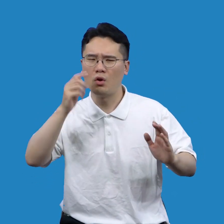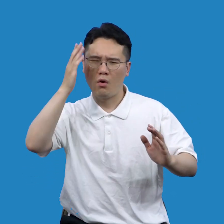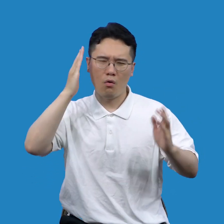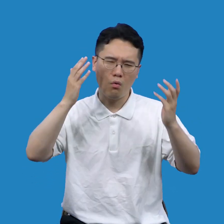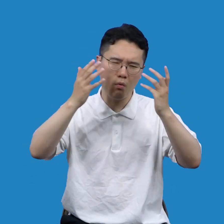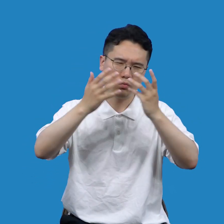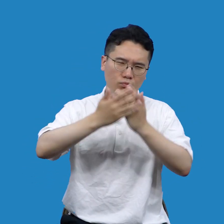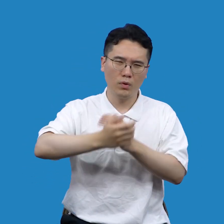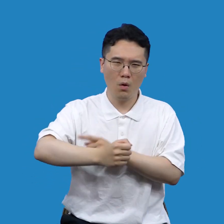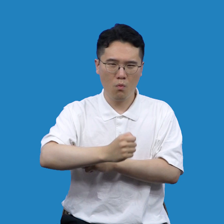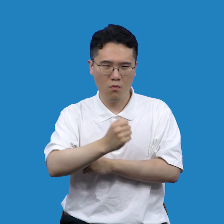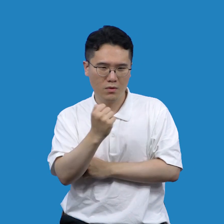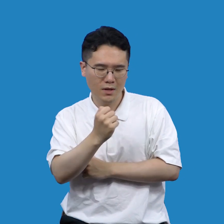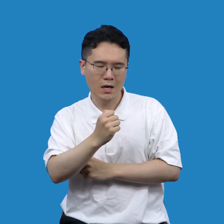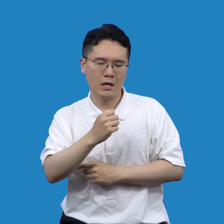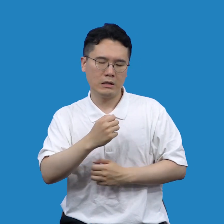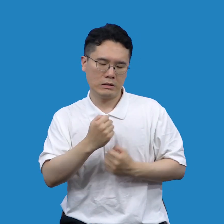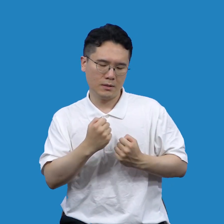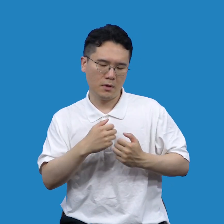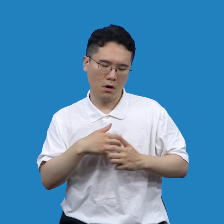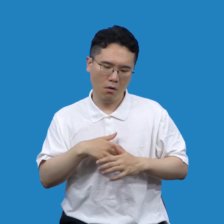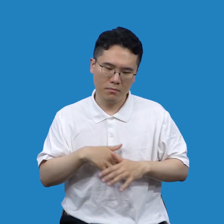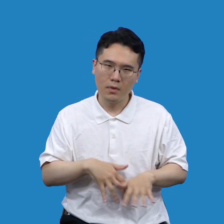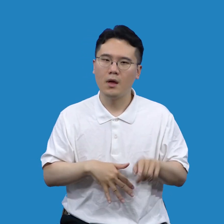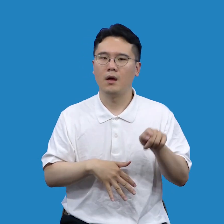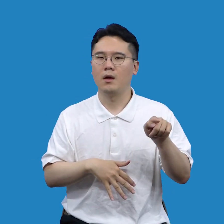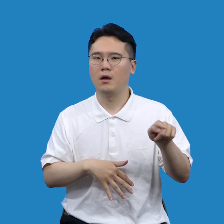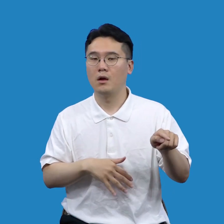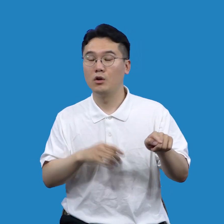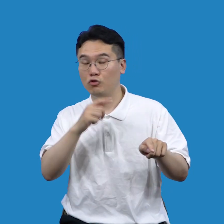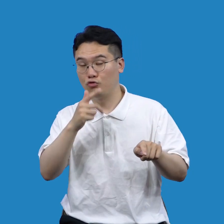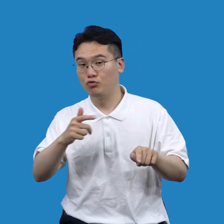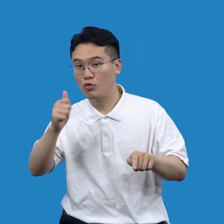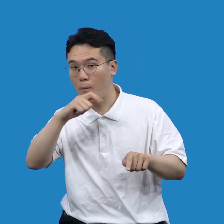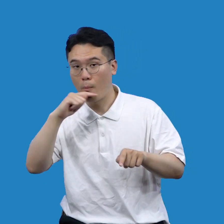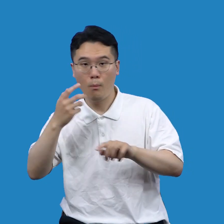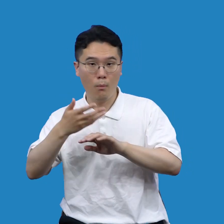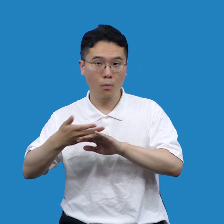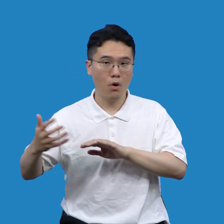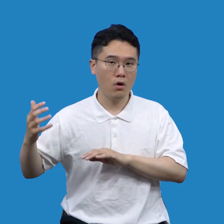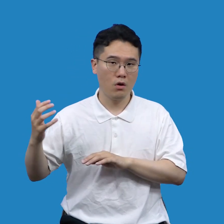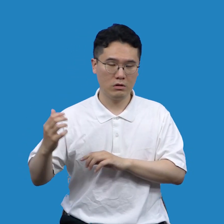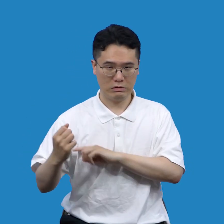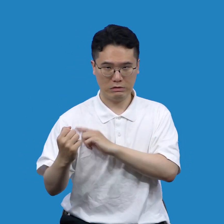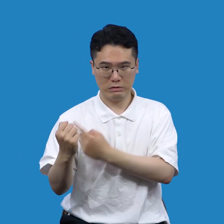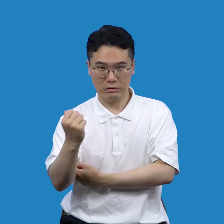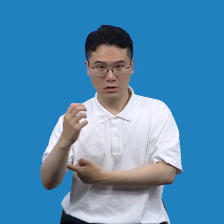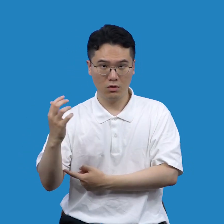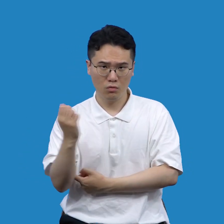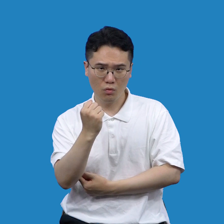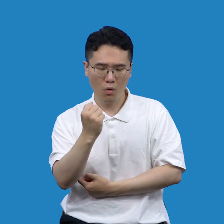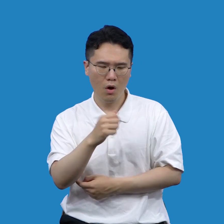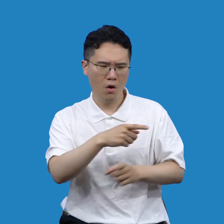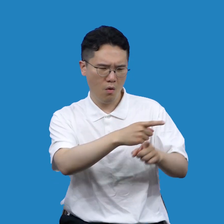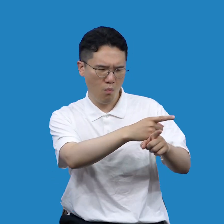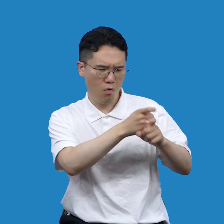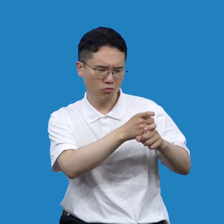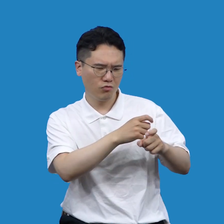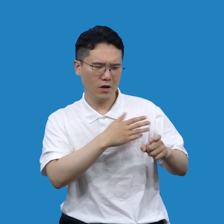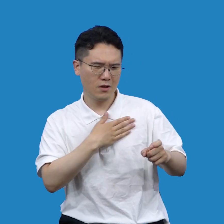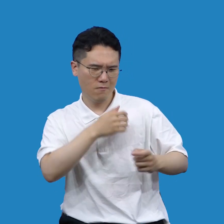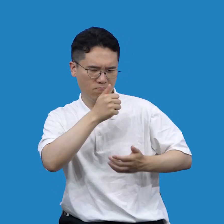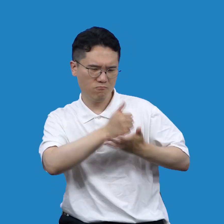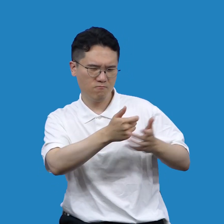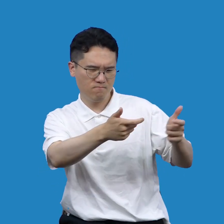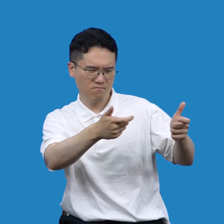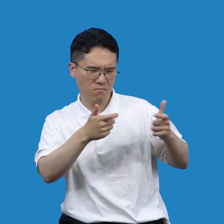권세는 힘이 없네. 주 보혈의 능력으로 원수가 날 정죄할 때에도 난